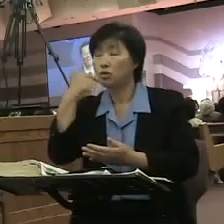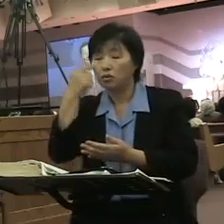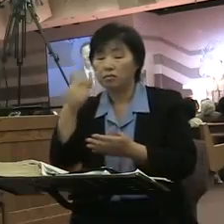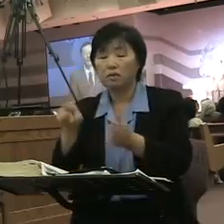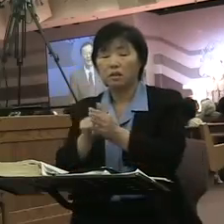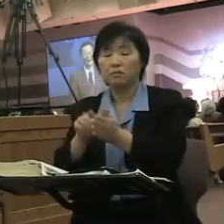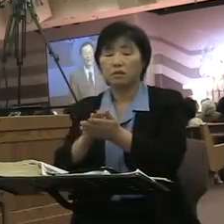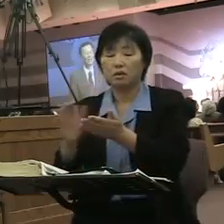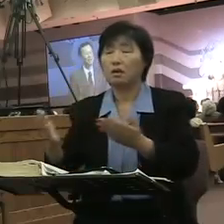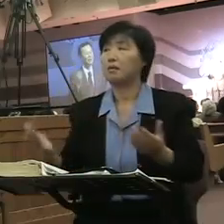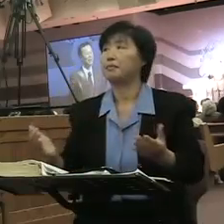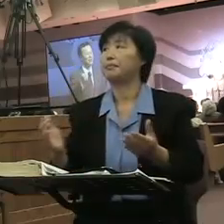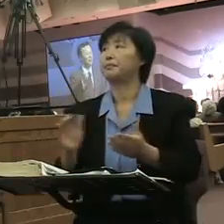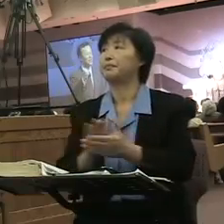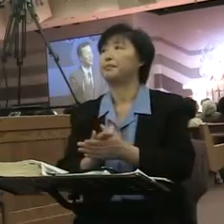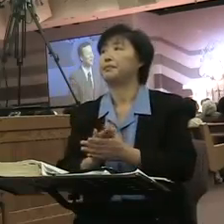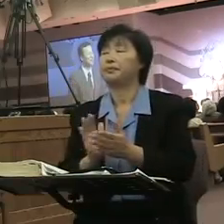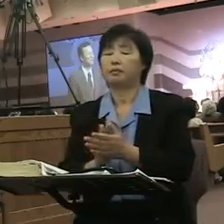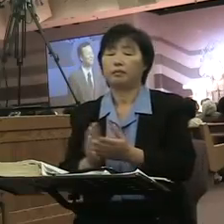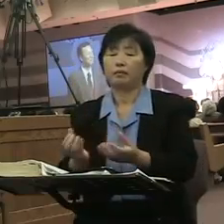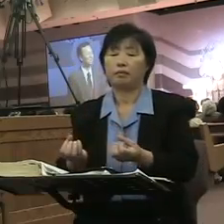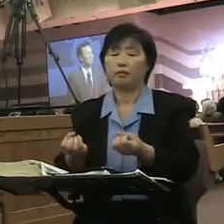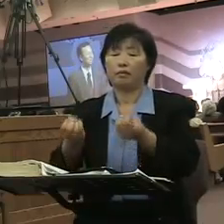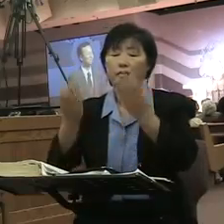할렐루야. 하나님이 이렇게 하셨다.